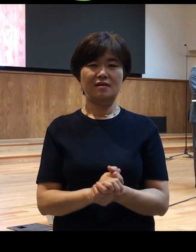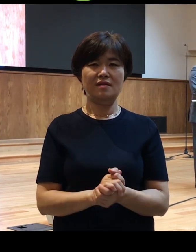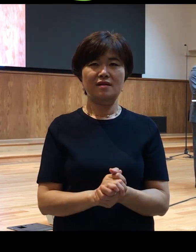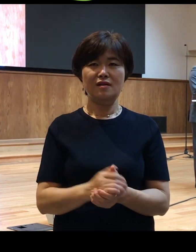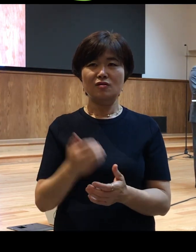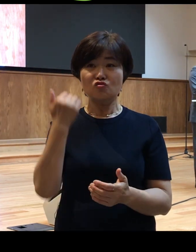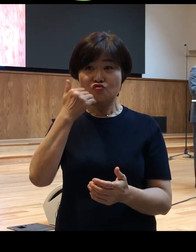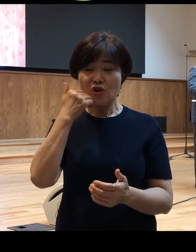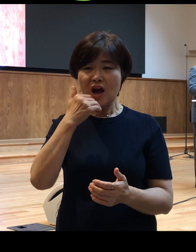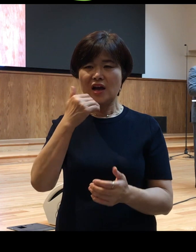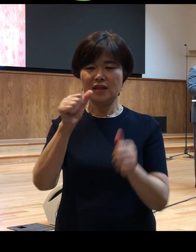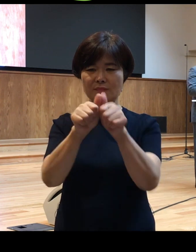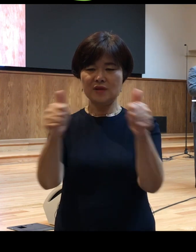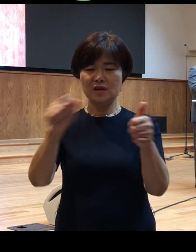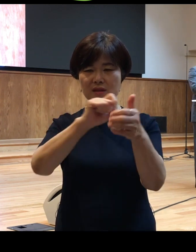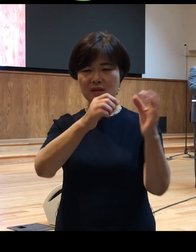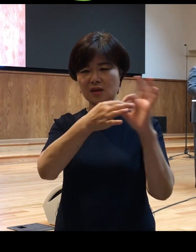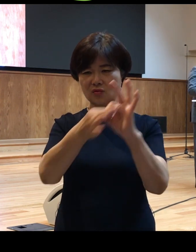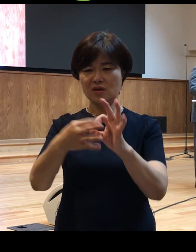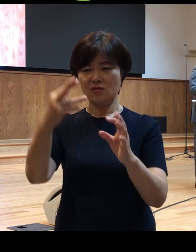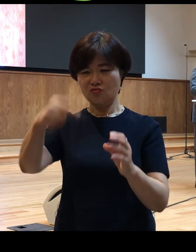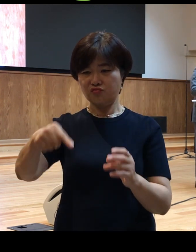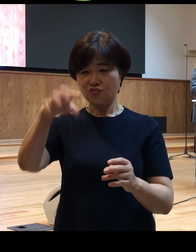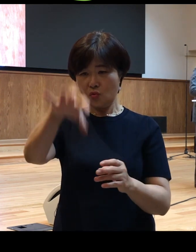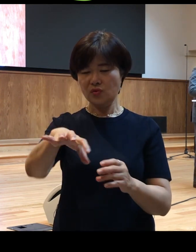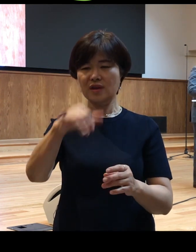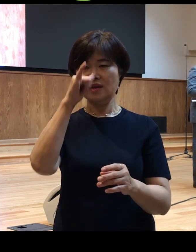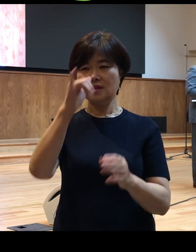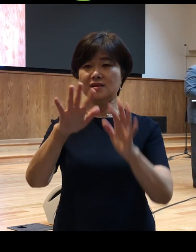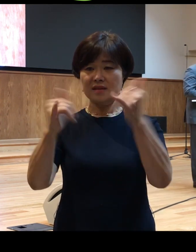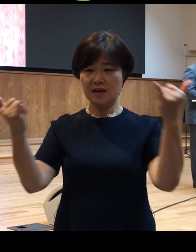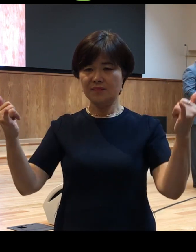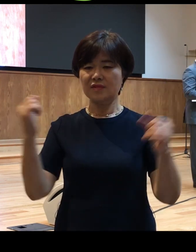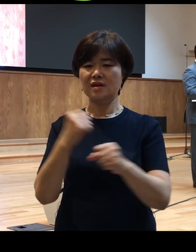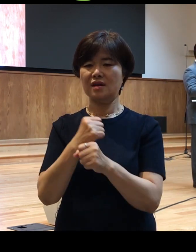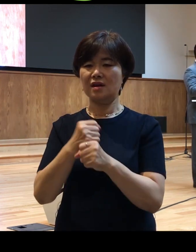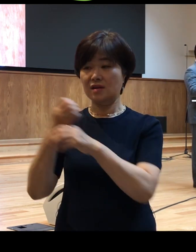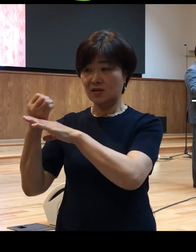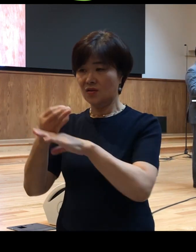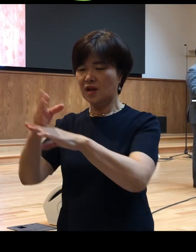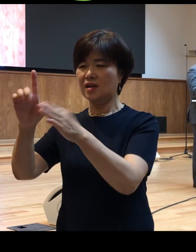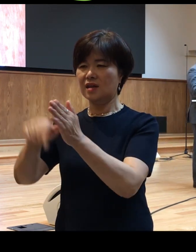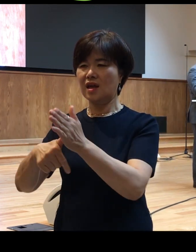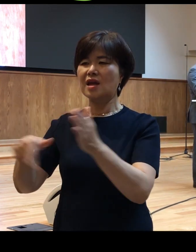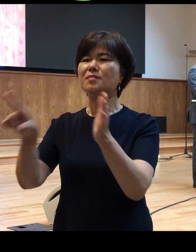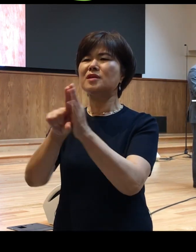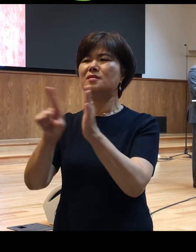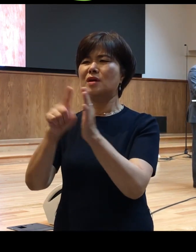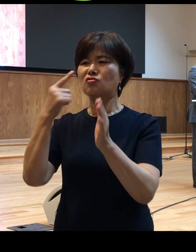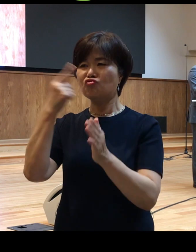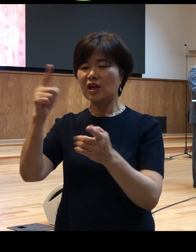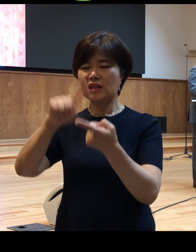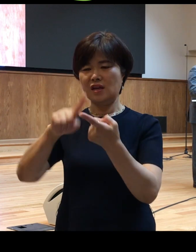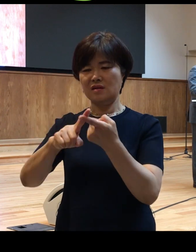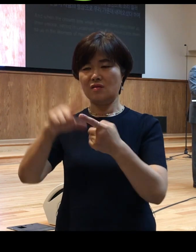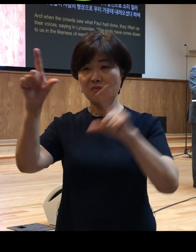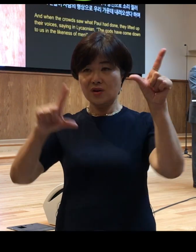이어서 이 루스드라에 있는 사람들에게 결여된 이 믿음의 눈을 묘사하고 있습니다 11절 말씀을